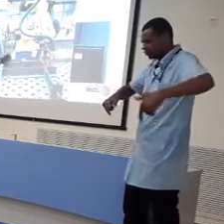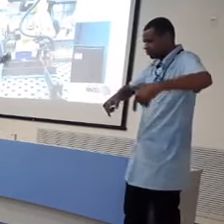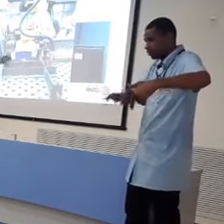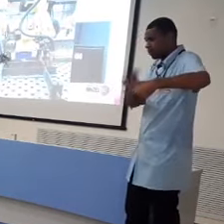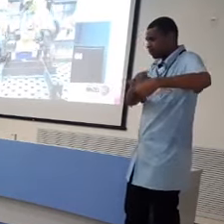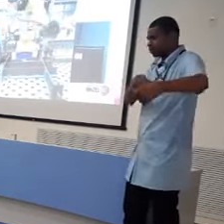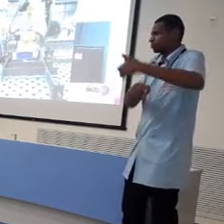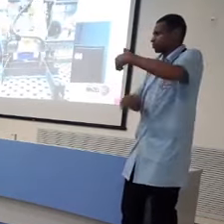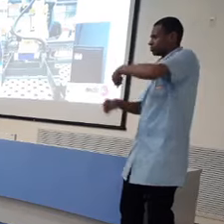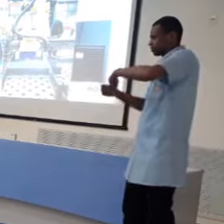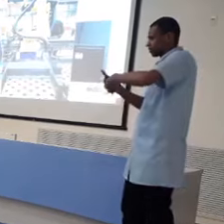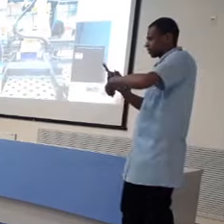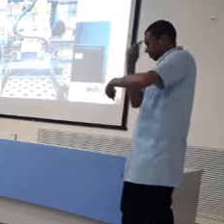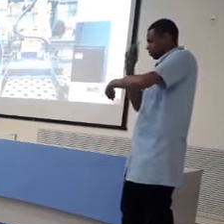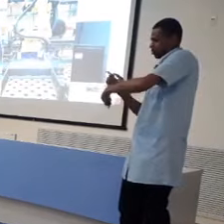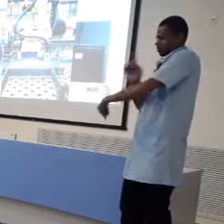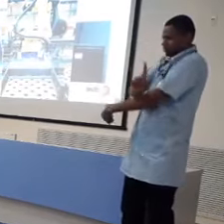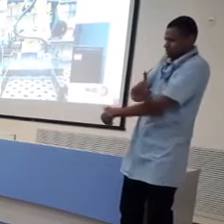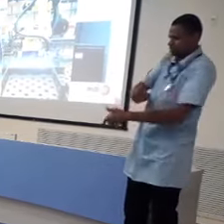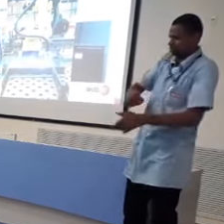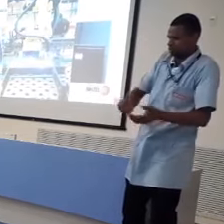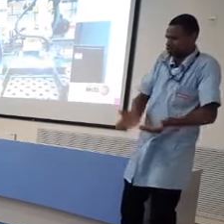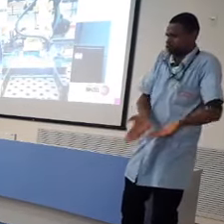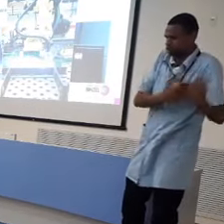soldar aqui, o robô ele vai parar, né?